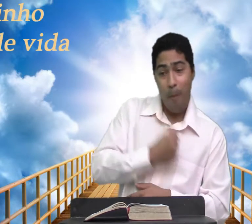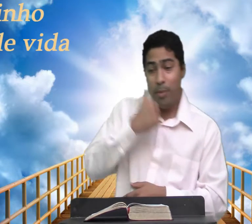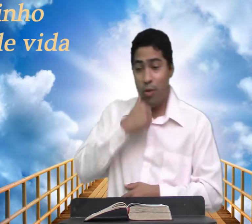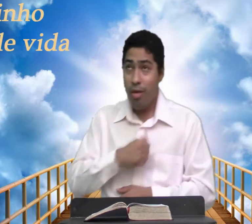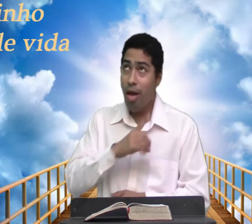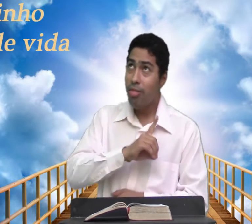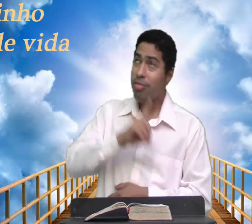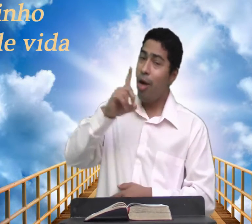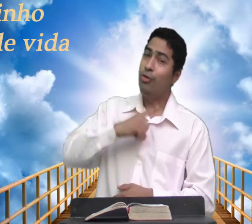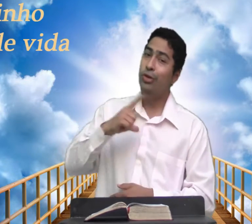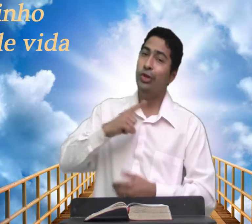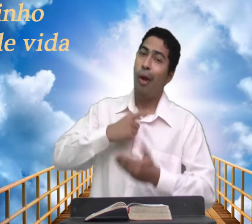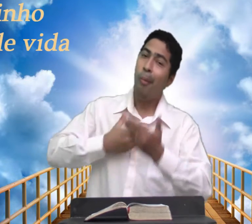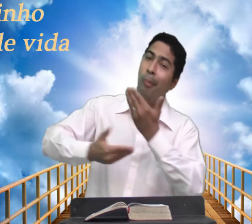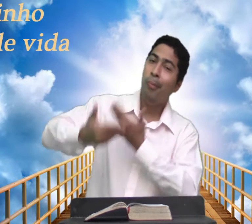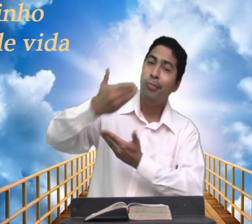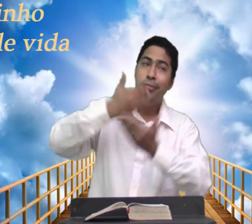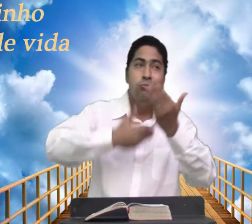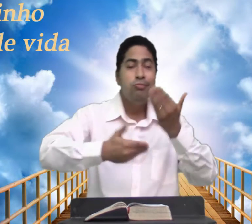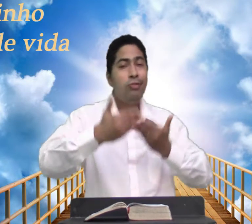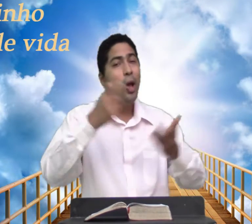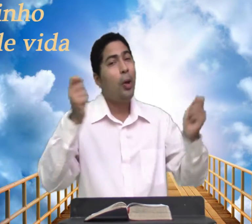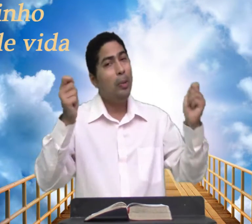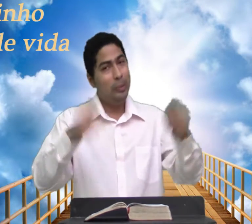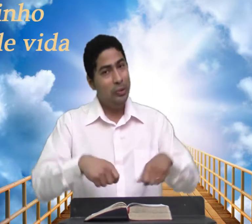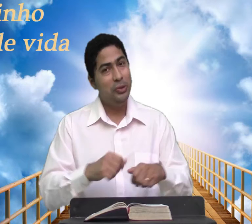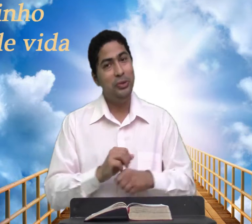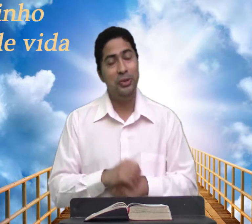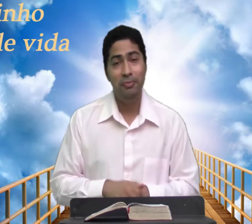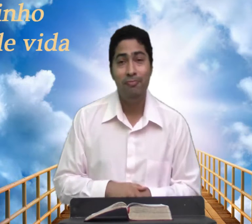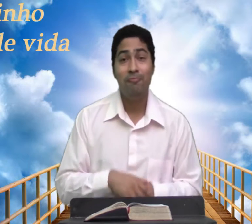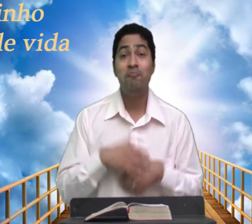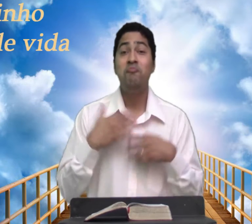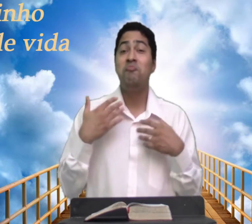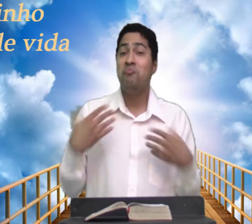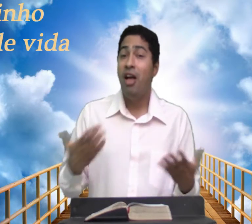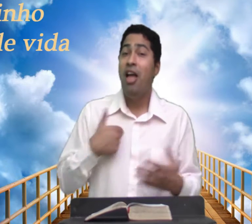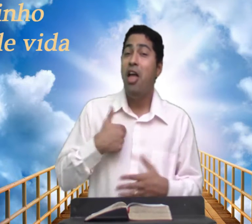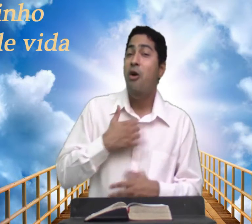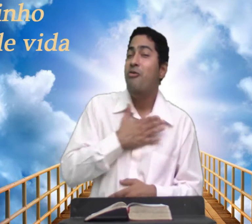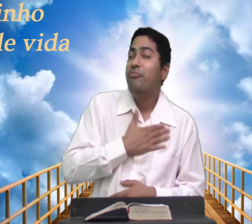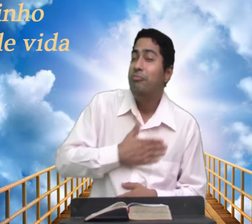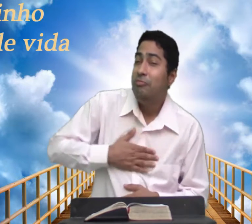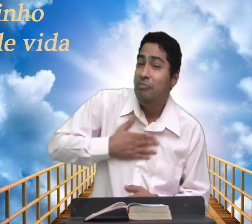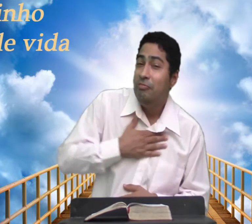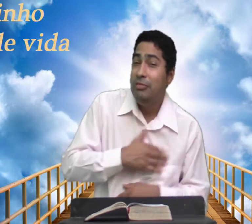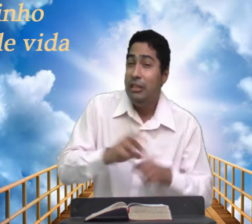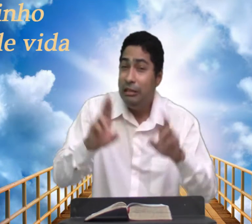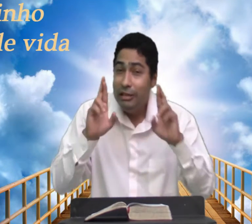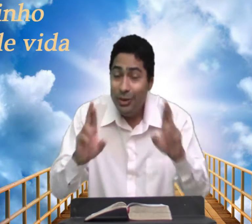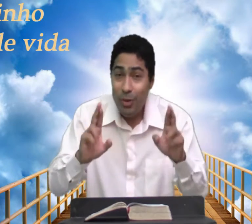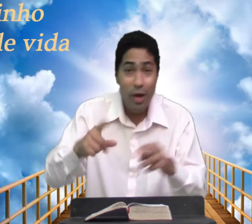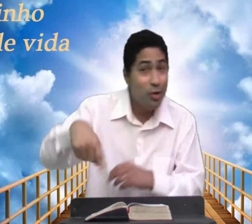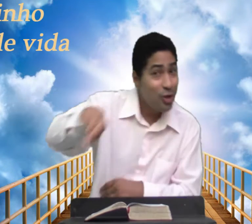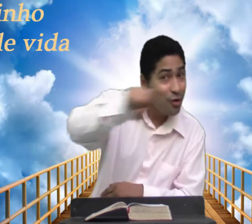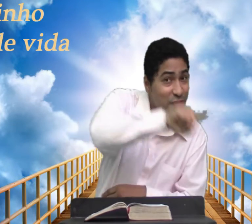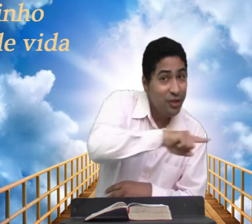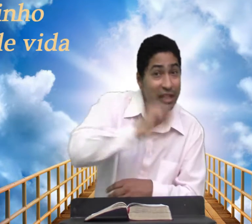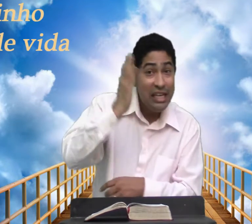este homem aliás, nós podemos perceber que tanto o homem e a mulher eles também tinham uma certa harmonia com Deus. E